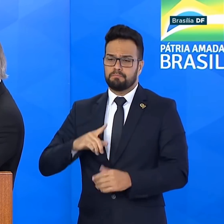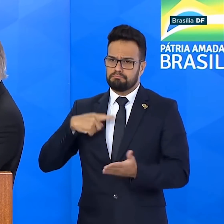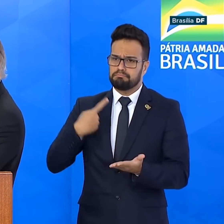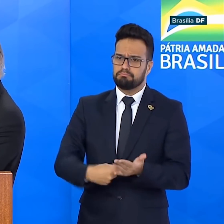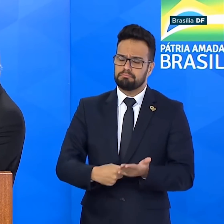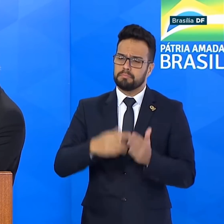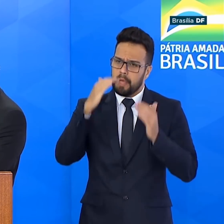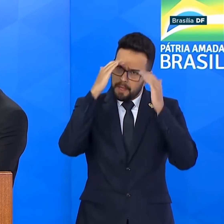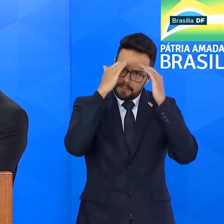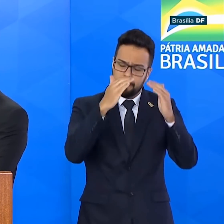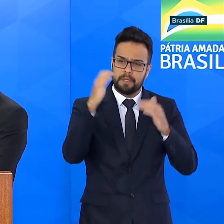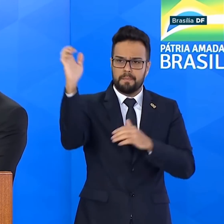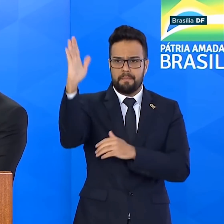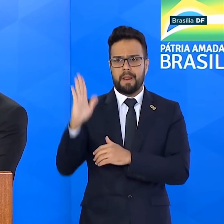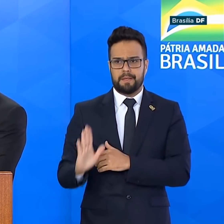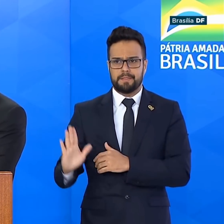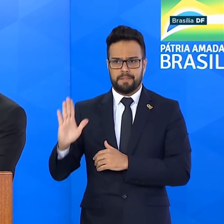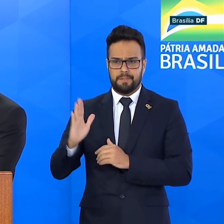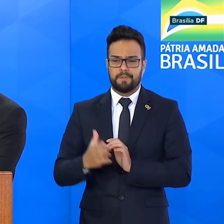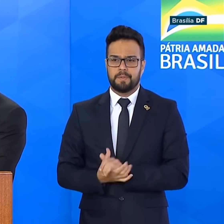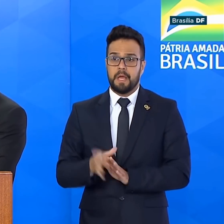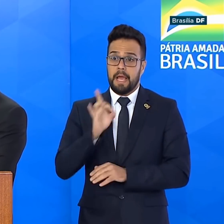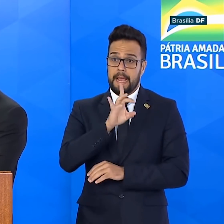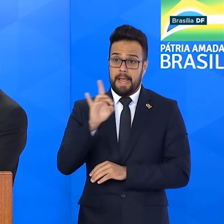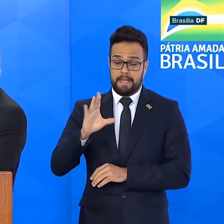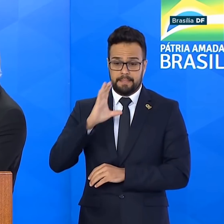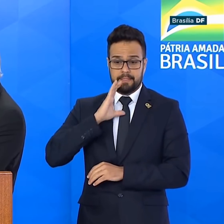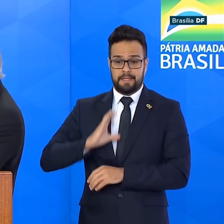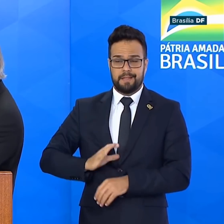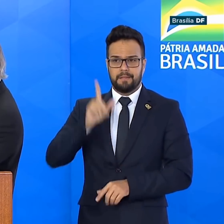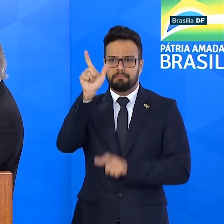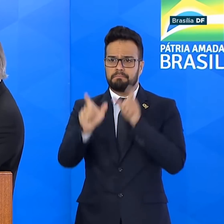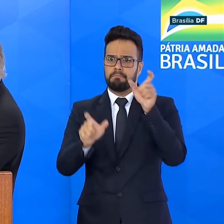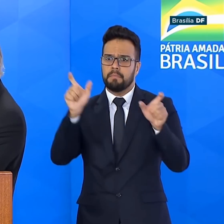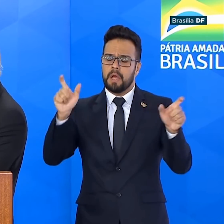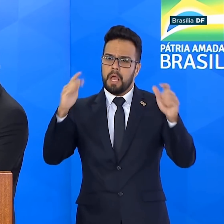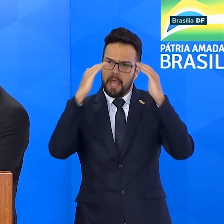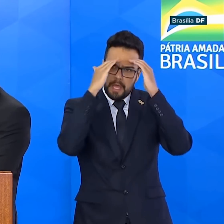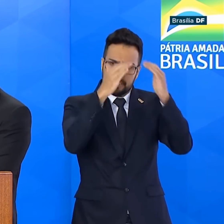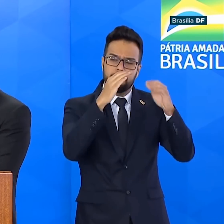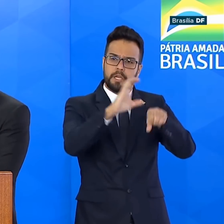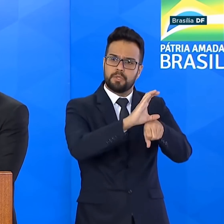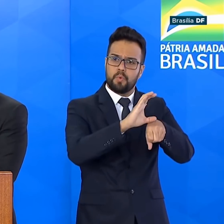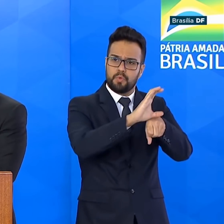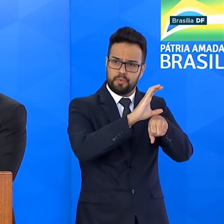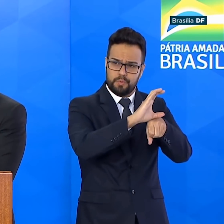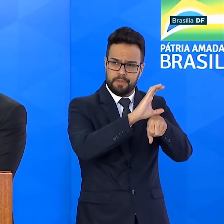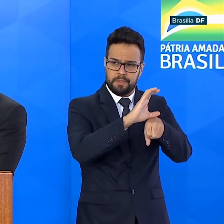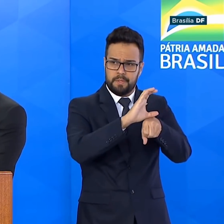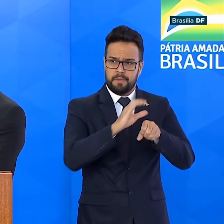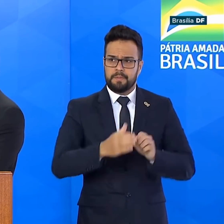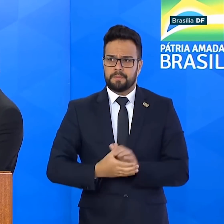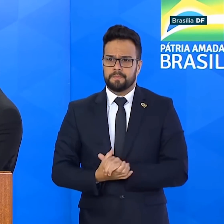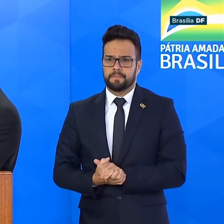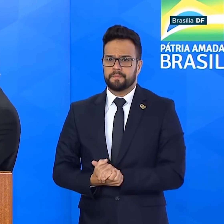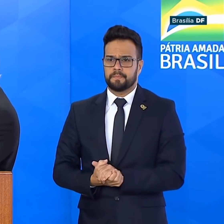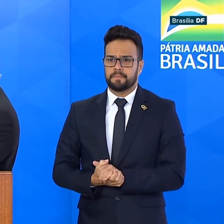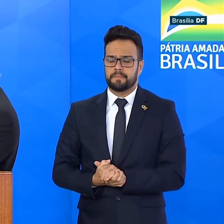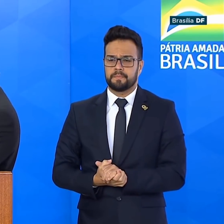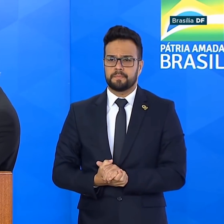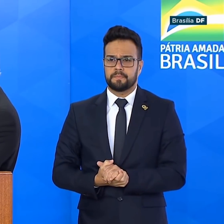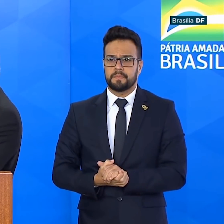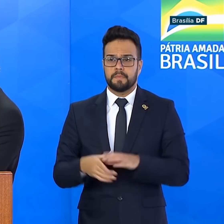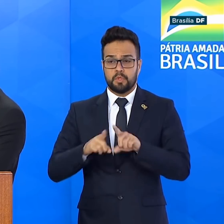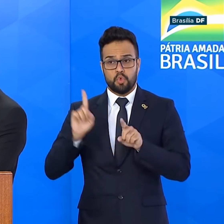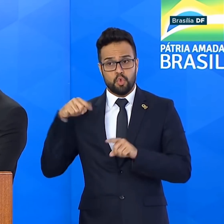Jato armaram contra si, pois seria usurpação de competência. Há que lembrar, porém, que esse acordo